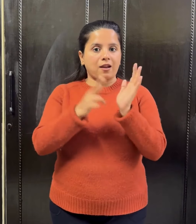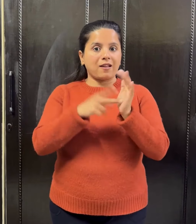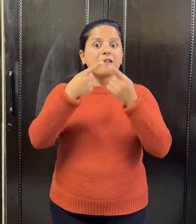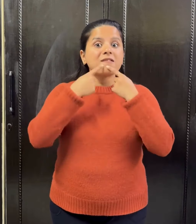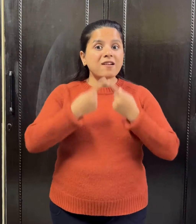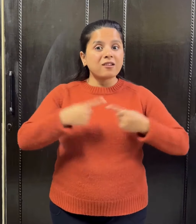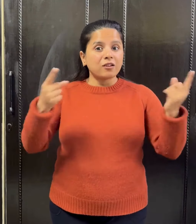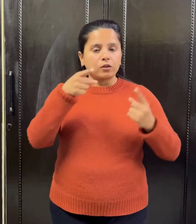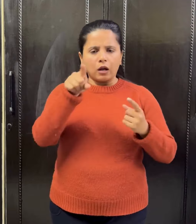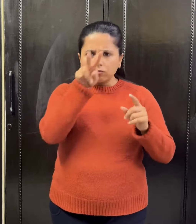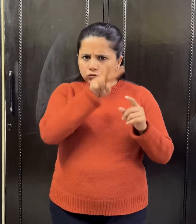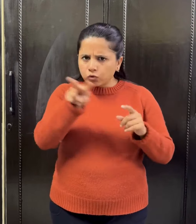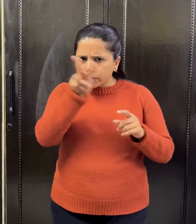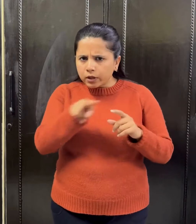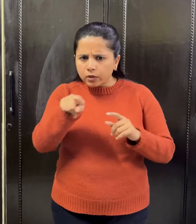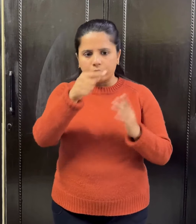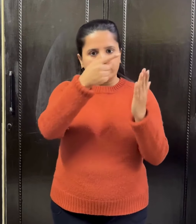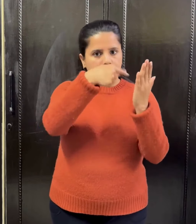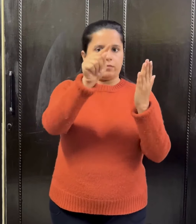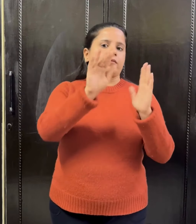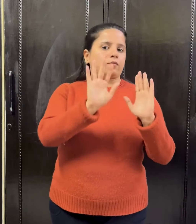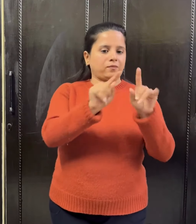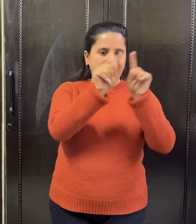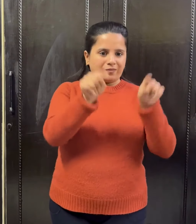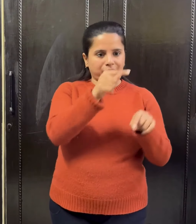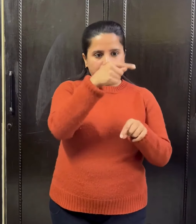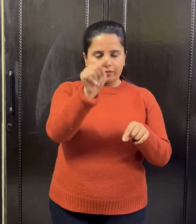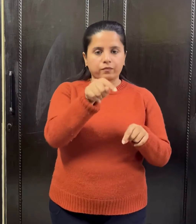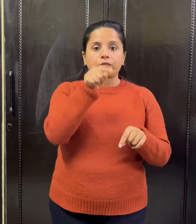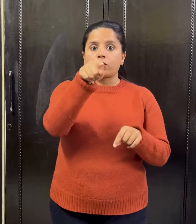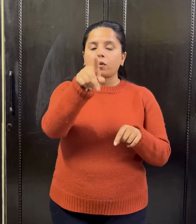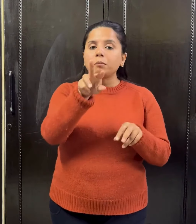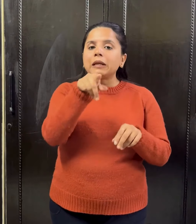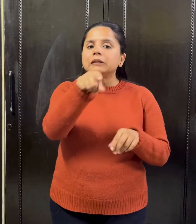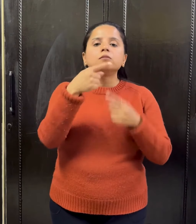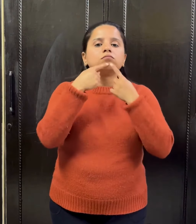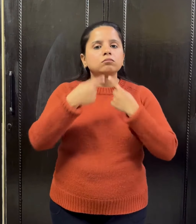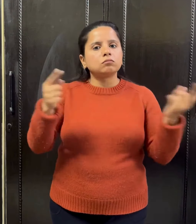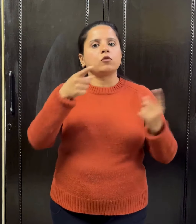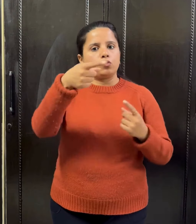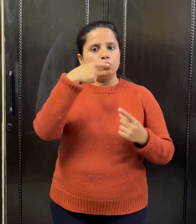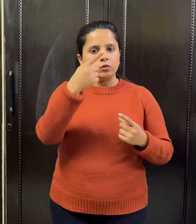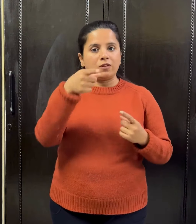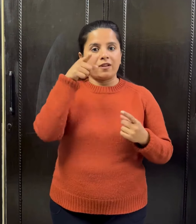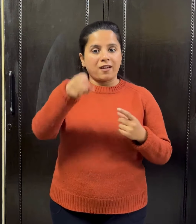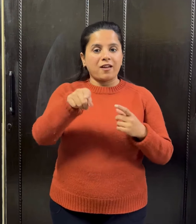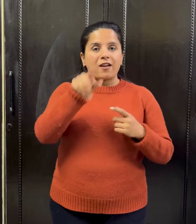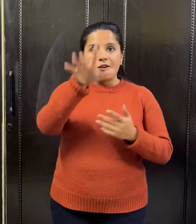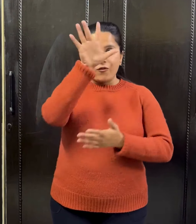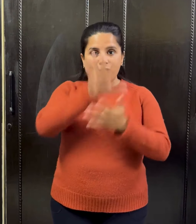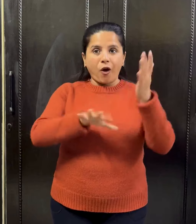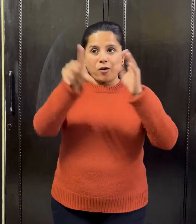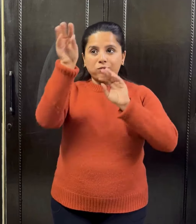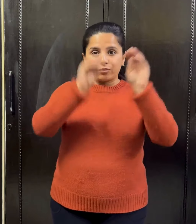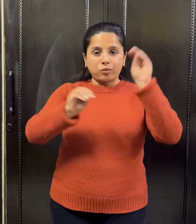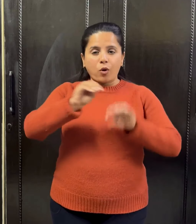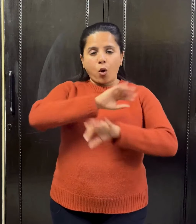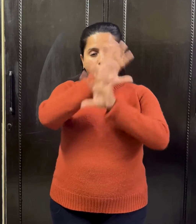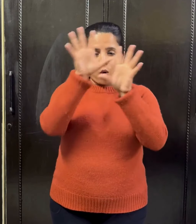मार्क लगाएं। जैसे कि आप ये घोषणा करते हैं कि आपके द्वारा एप्लीकेशन में दी गई जानकारी आपकी